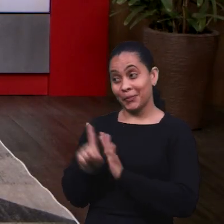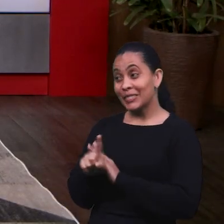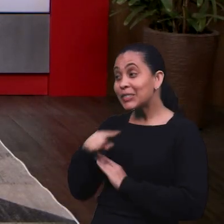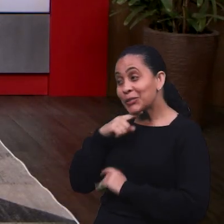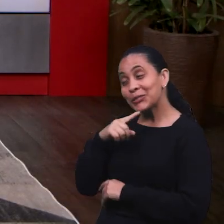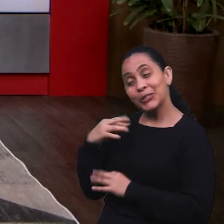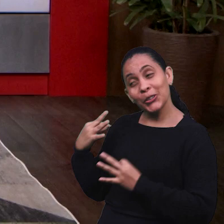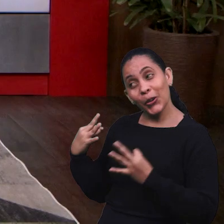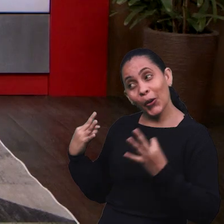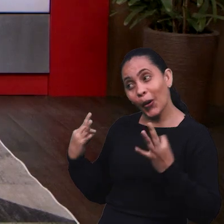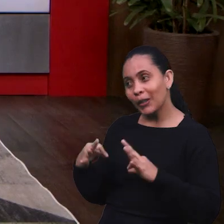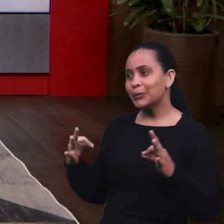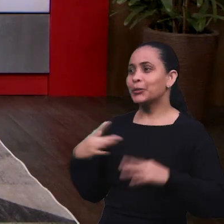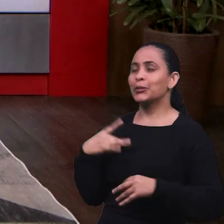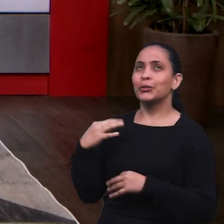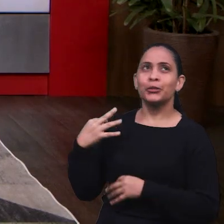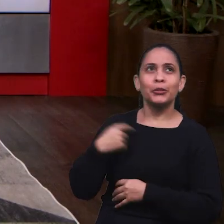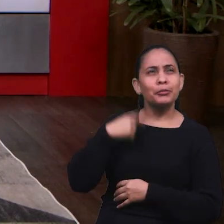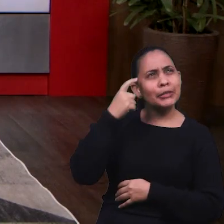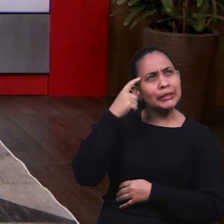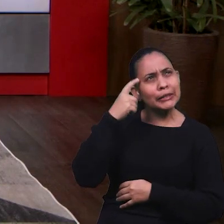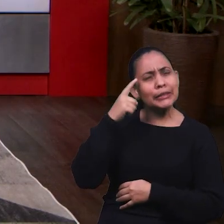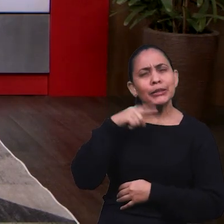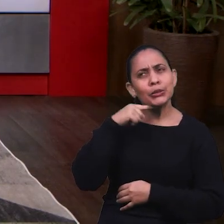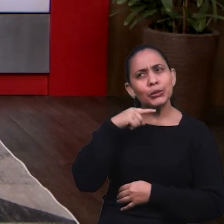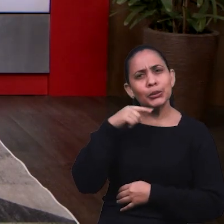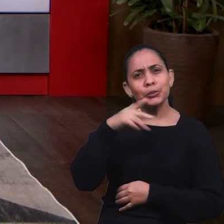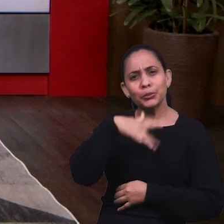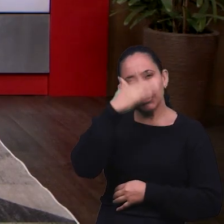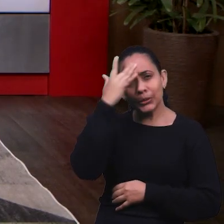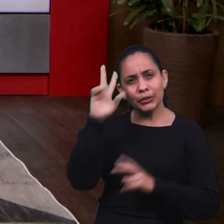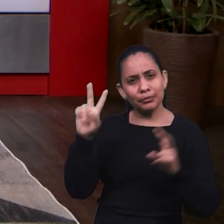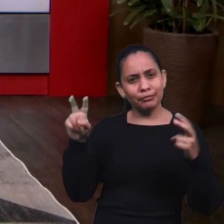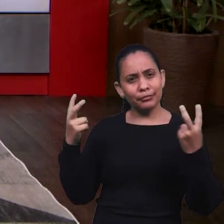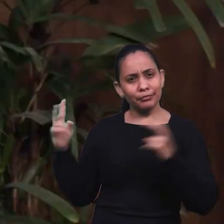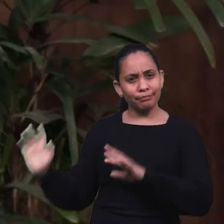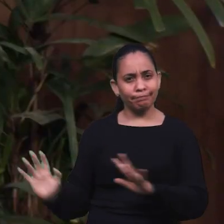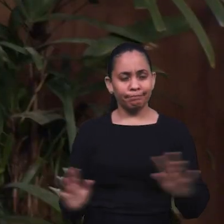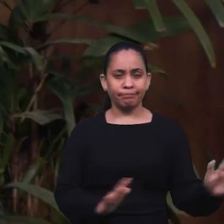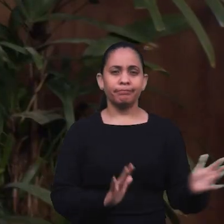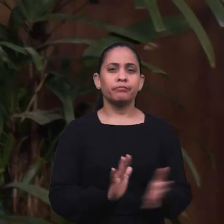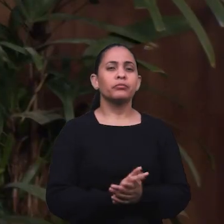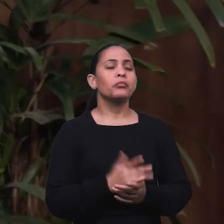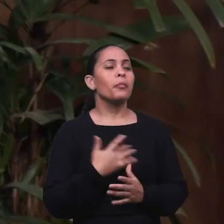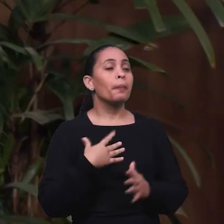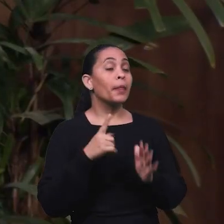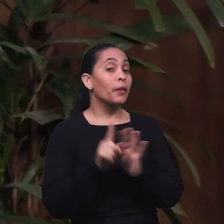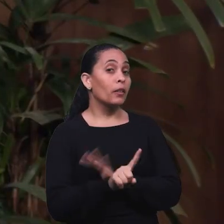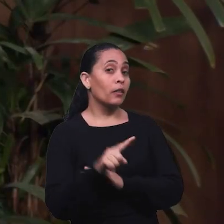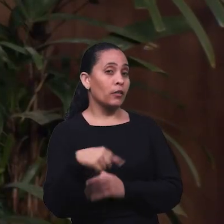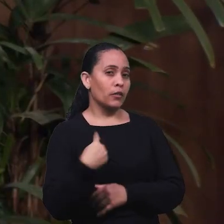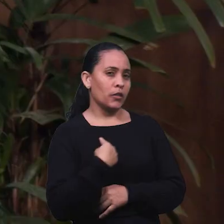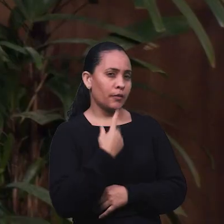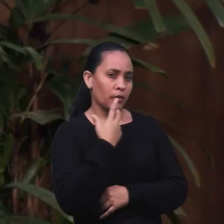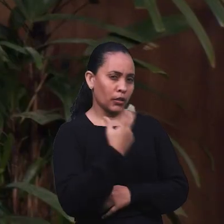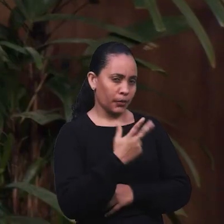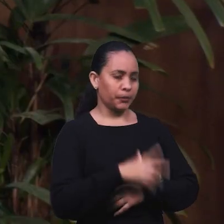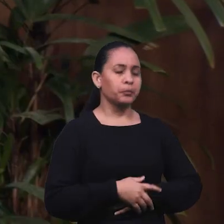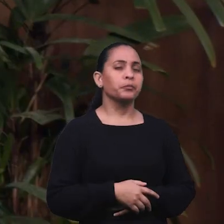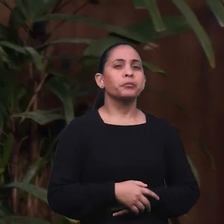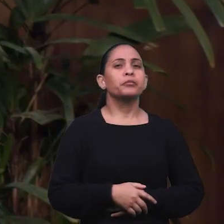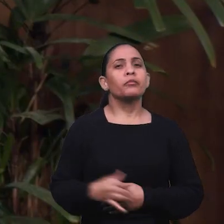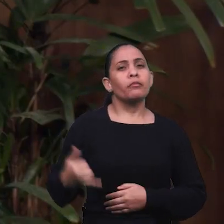dúvidas são ótimas, porque é o que passa na cabeça de todo mundo que Ex está nos ouvindo, né. exatamente, porque nós estamos falando sobre a